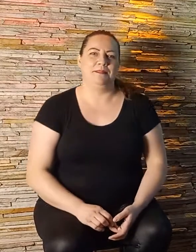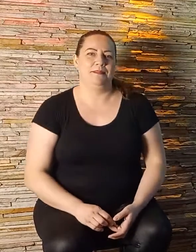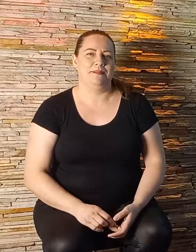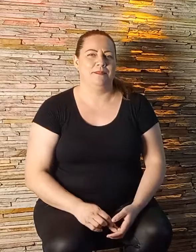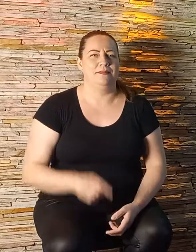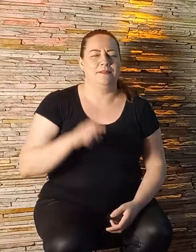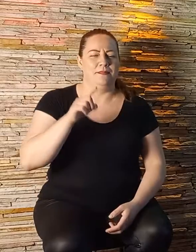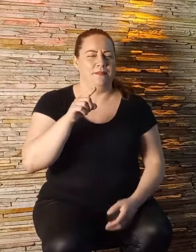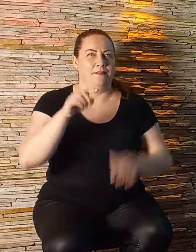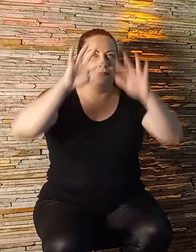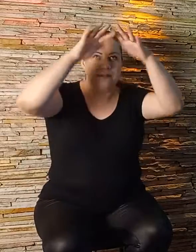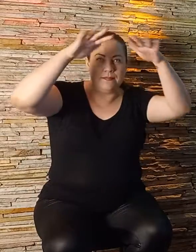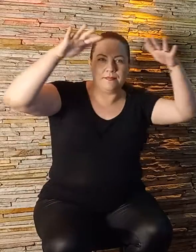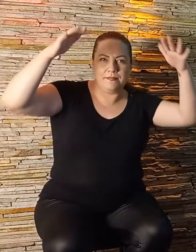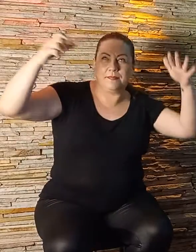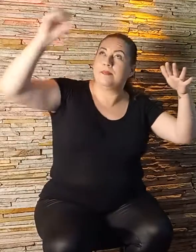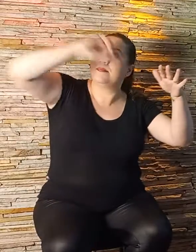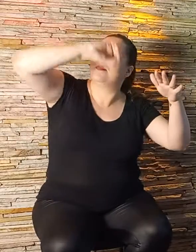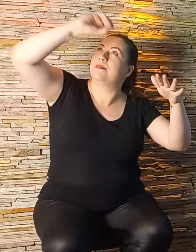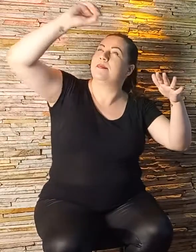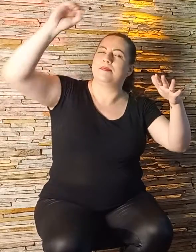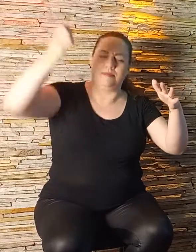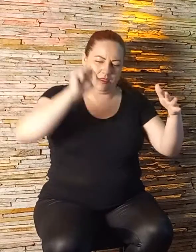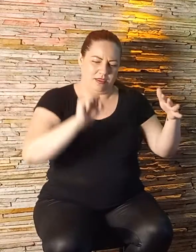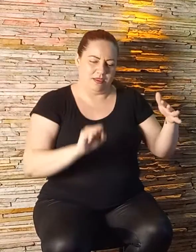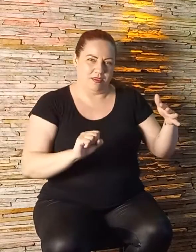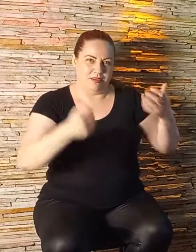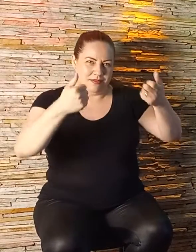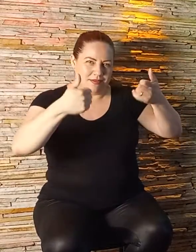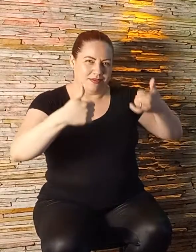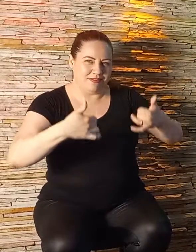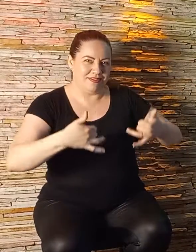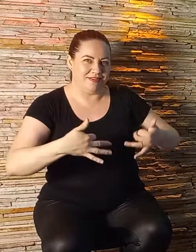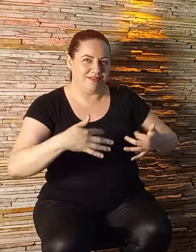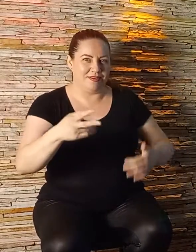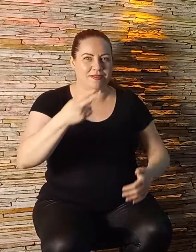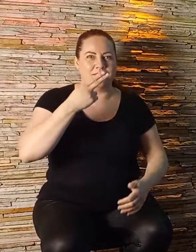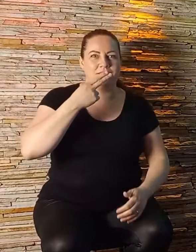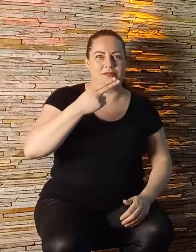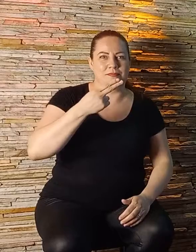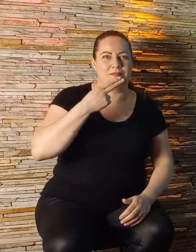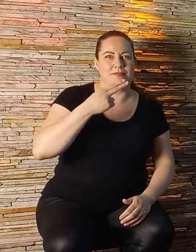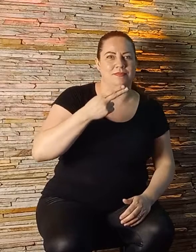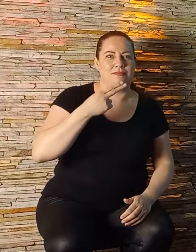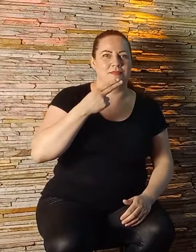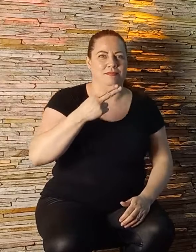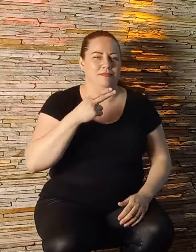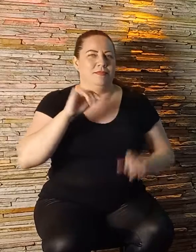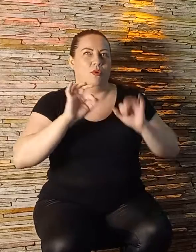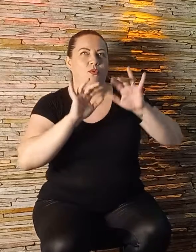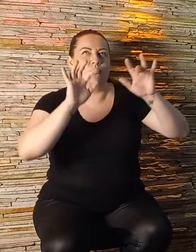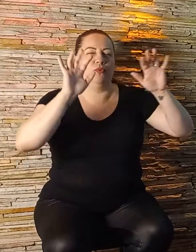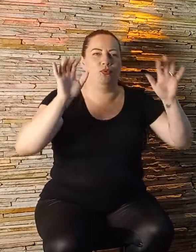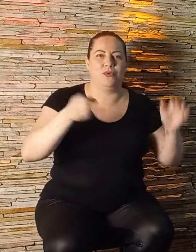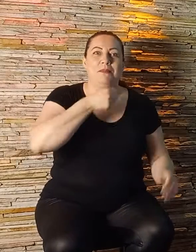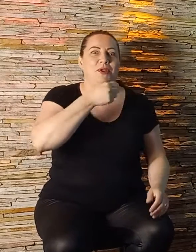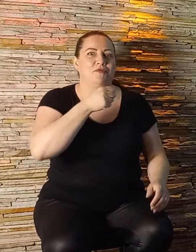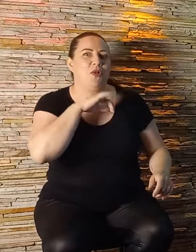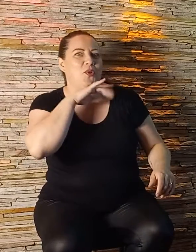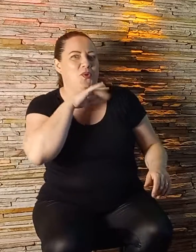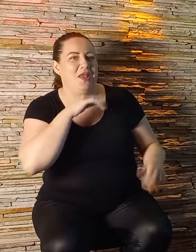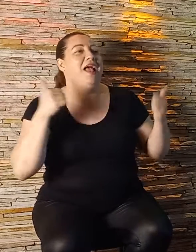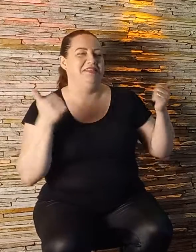teto solar vai para a lua como se fala no seu da Mônica assim que o cigarro já é meu para arrumar o